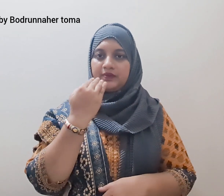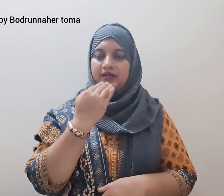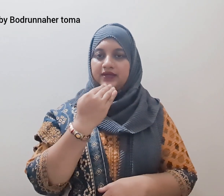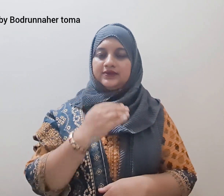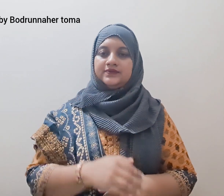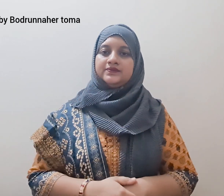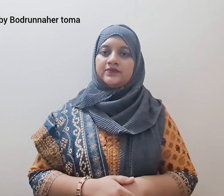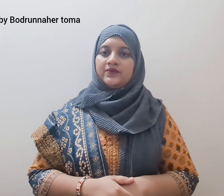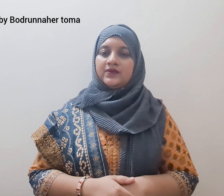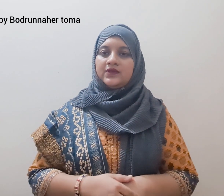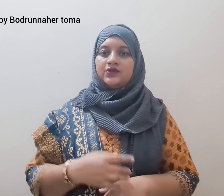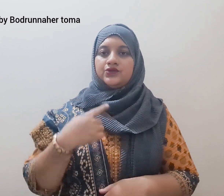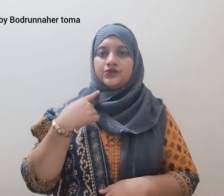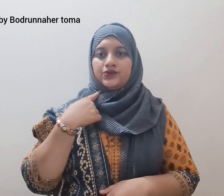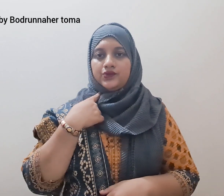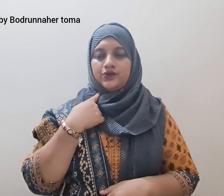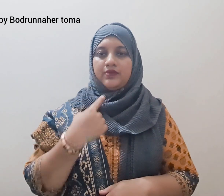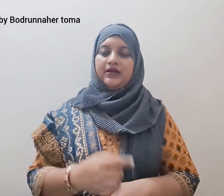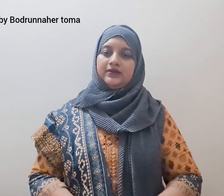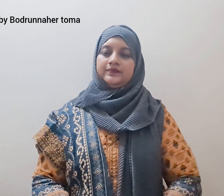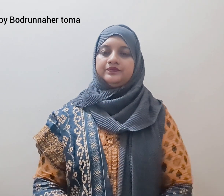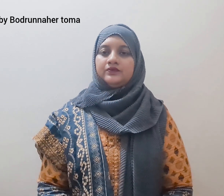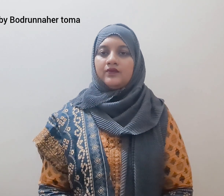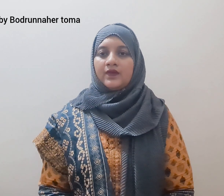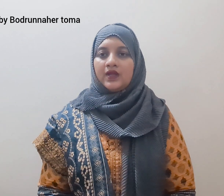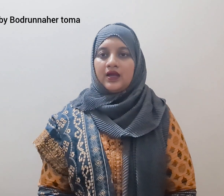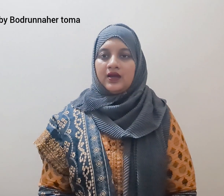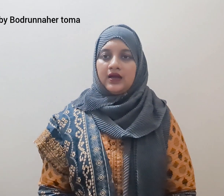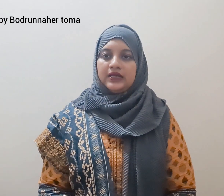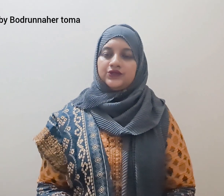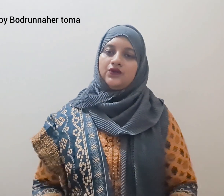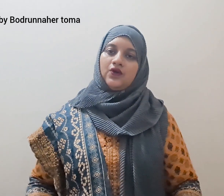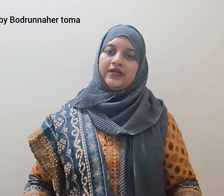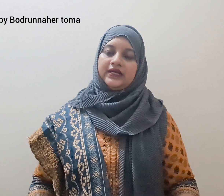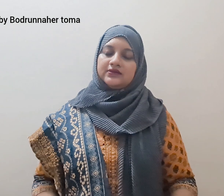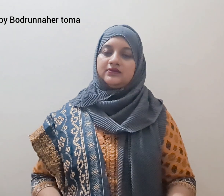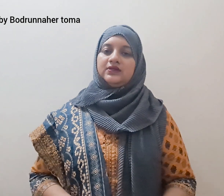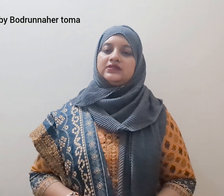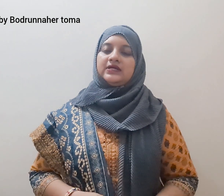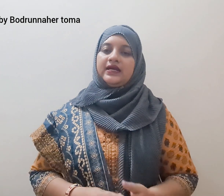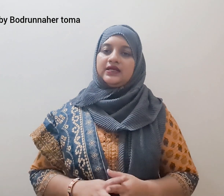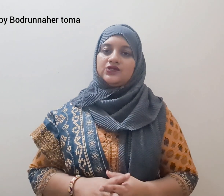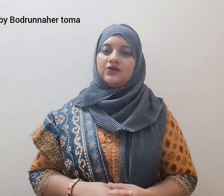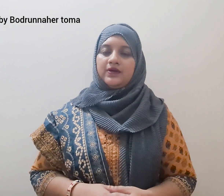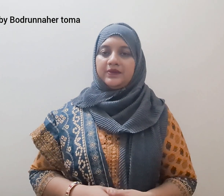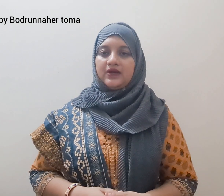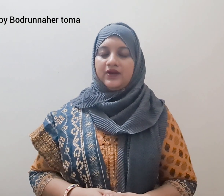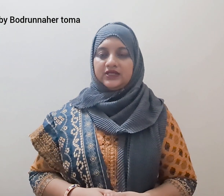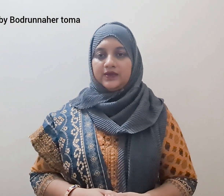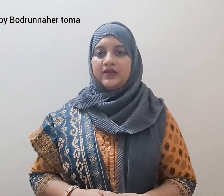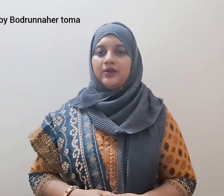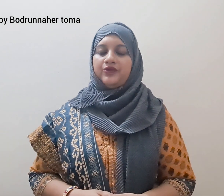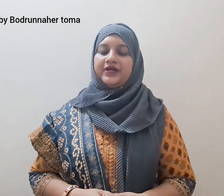বৃহস্পতিবার, শুক্রবার। আসলে অনেক সাইন আসলে আপনার অনেক ডেভেলপ